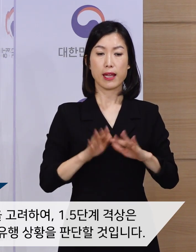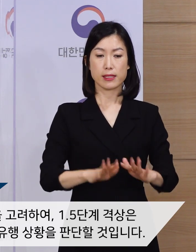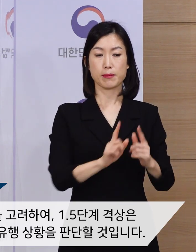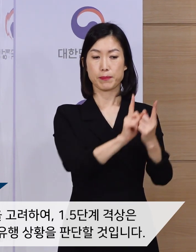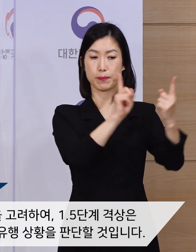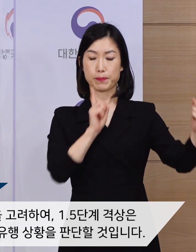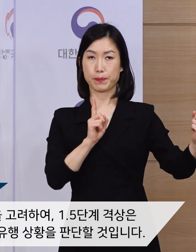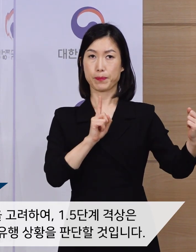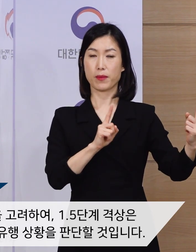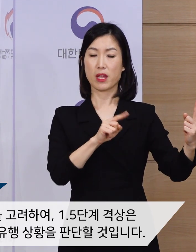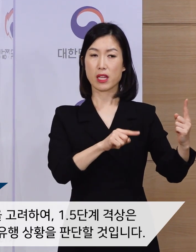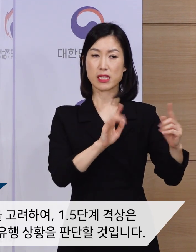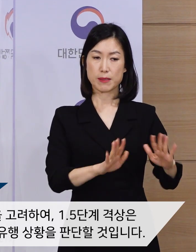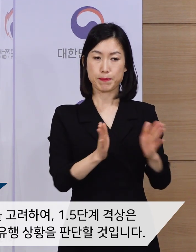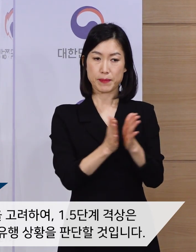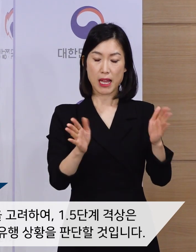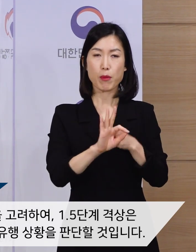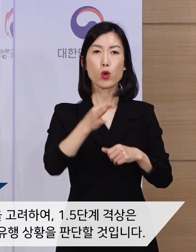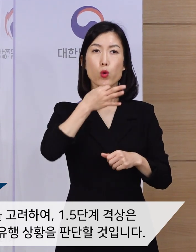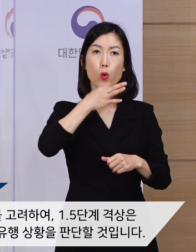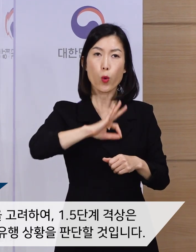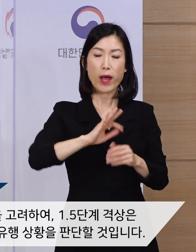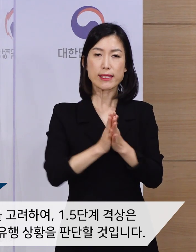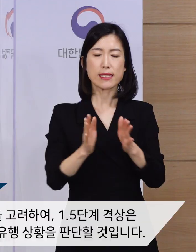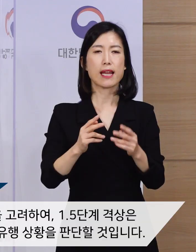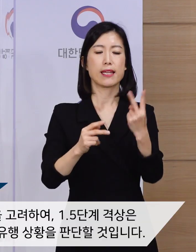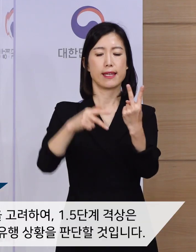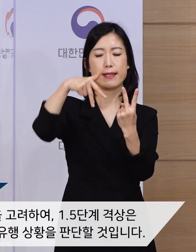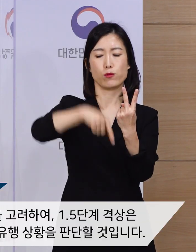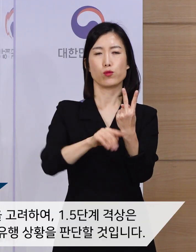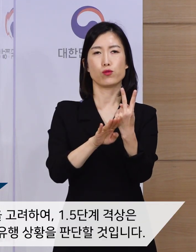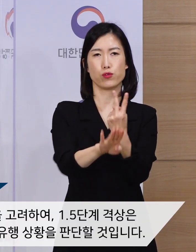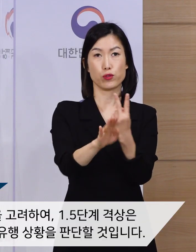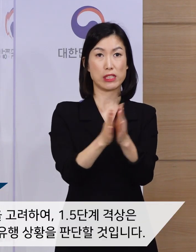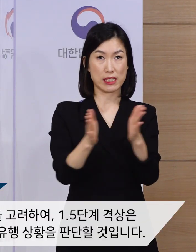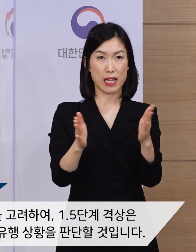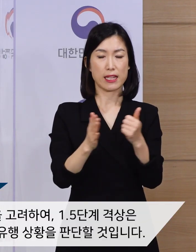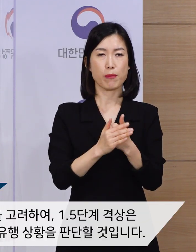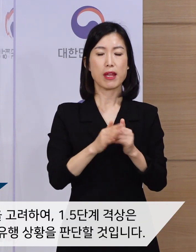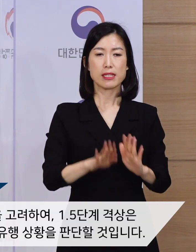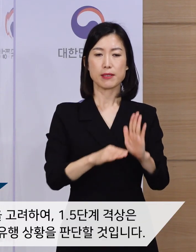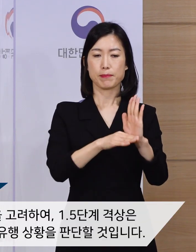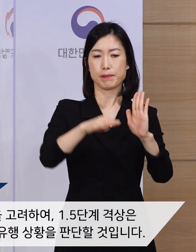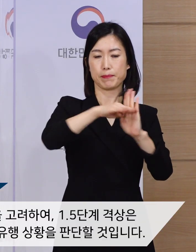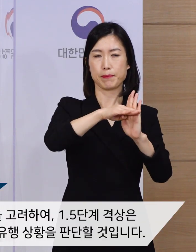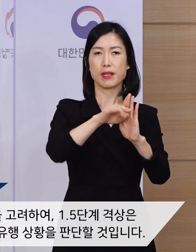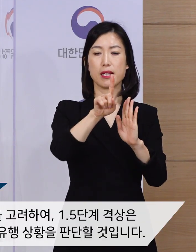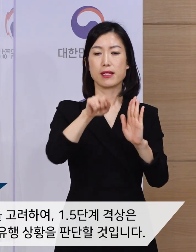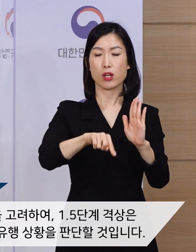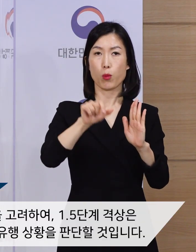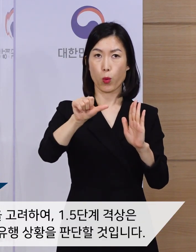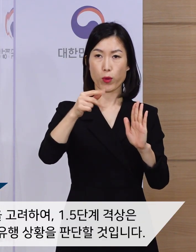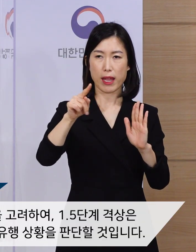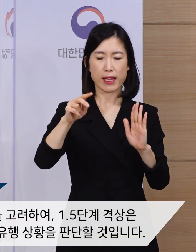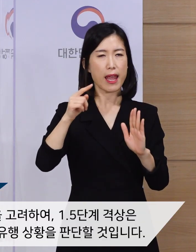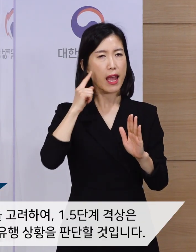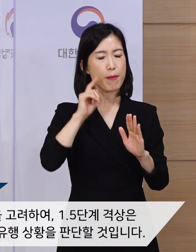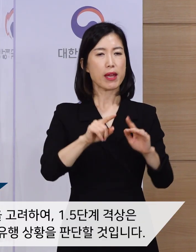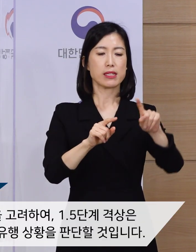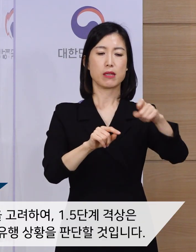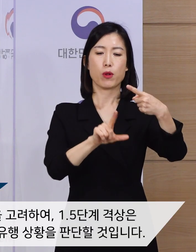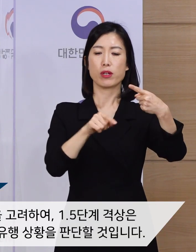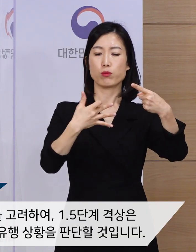거리두기의 효과는 2주 정도 지난 후에 나타나는 점을 고려하여 1.5단계 객상은 11월